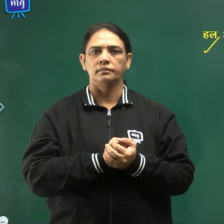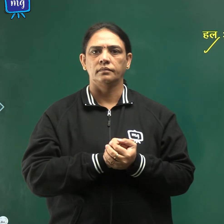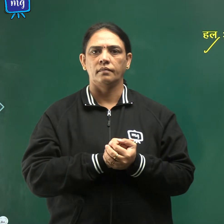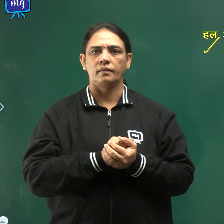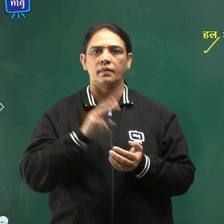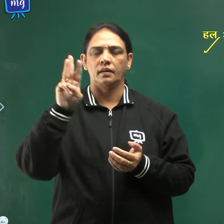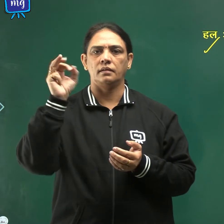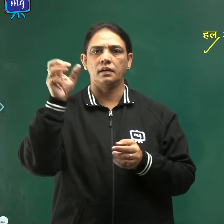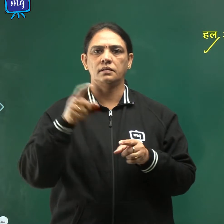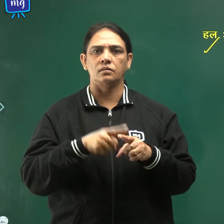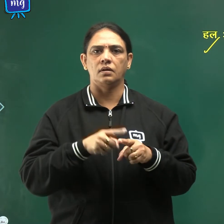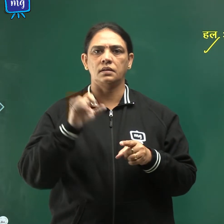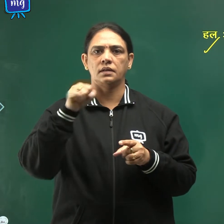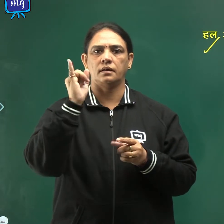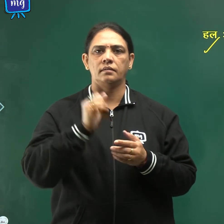30 गुणा 6